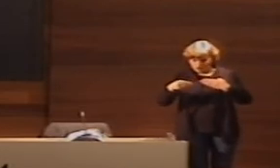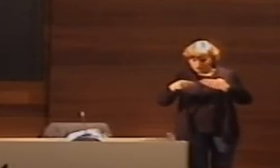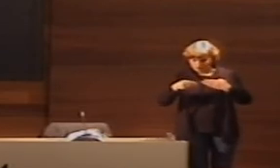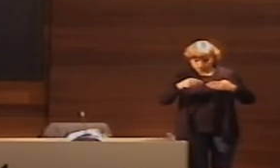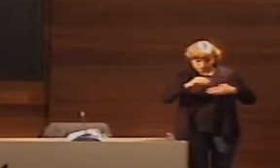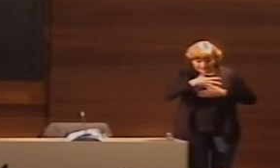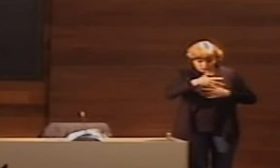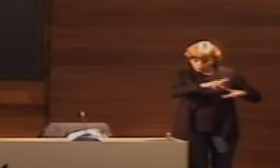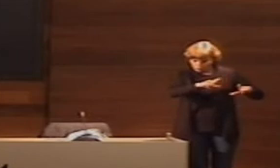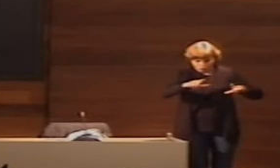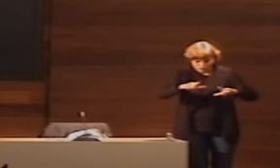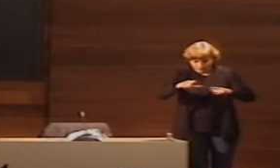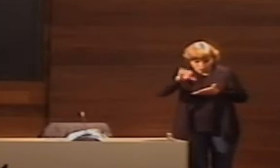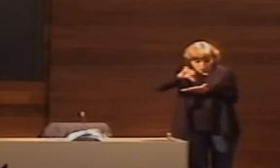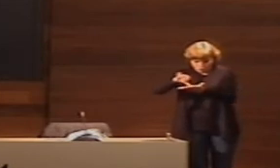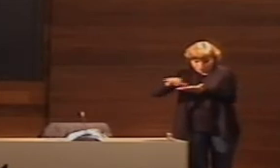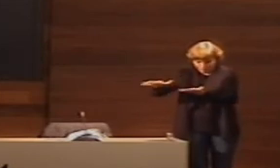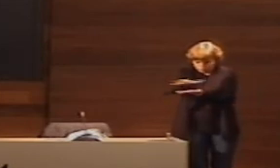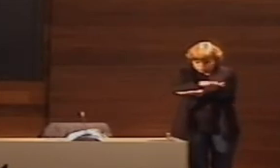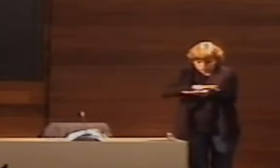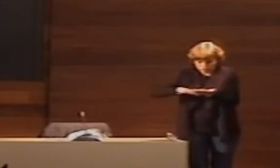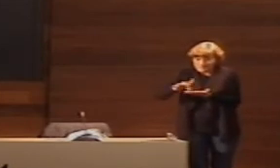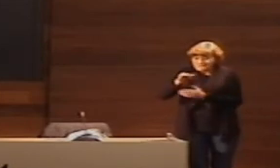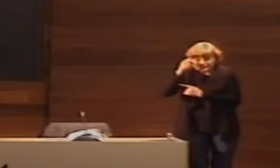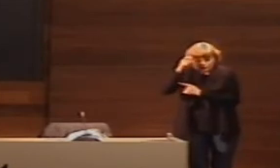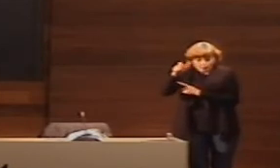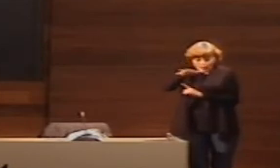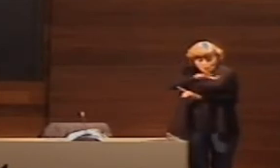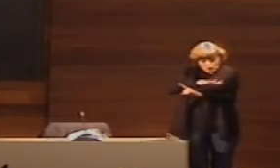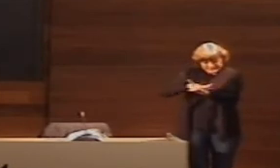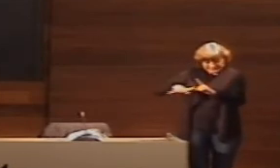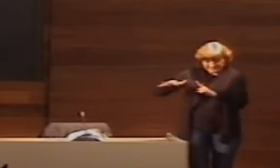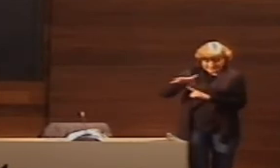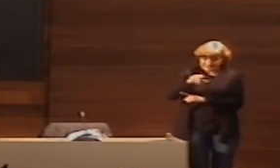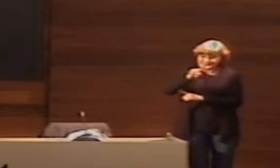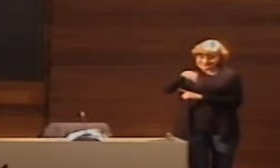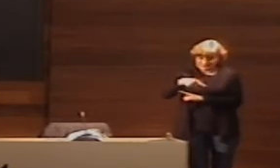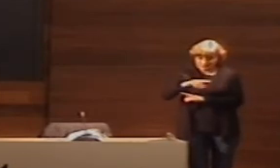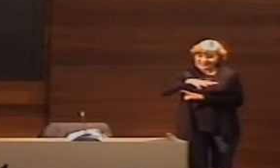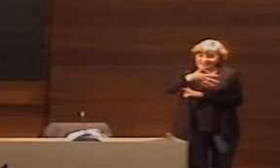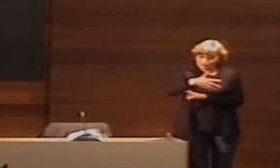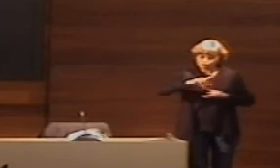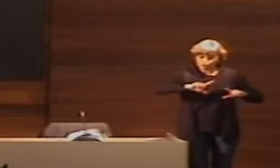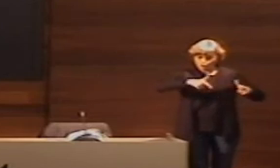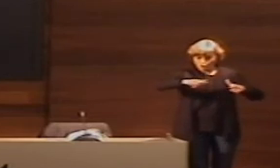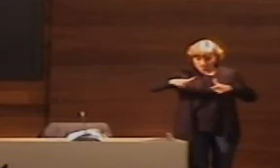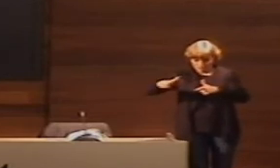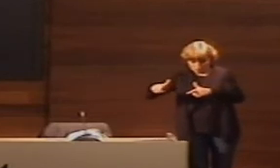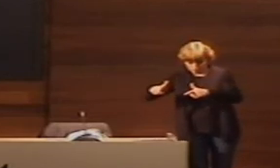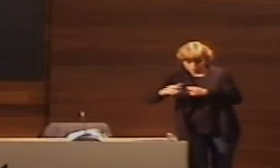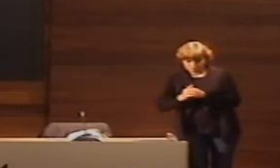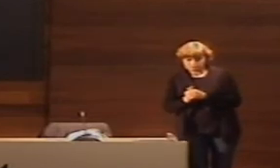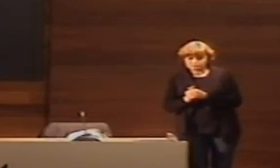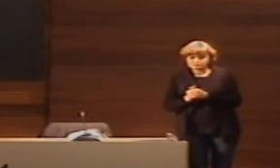de los 900 y pico municipios que hay, yo creo que hoy día más de 800 tienen la recogida selectiva de la materia orgánica, unos 130